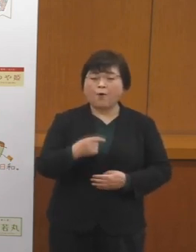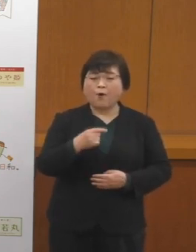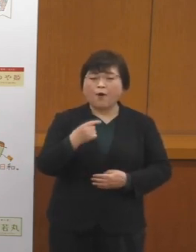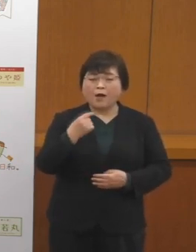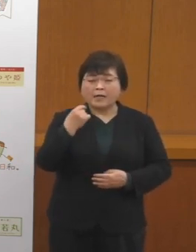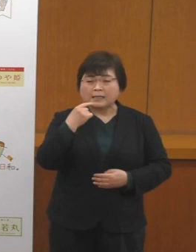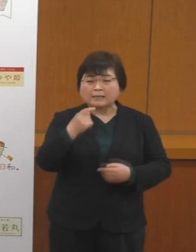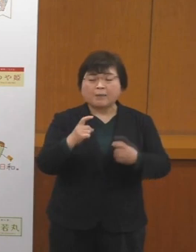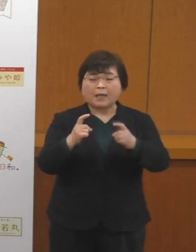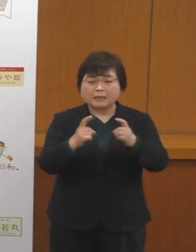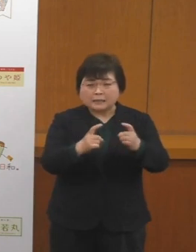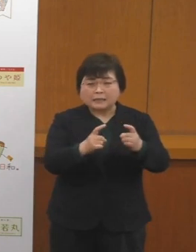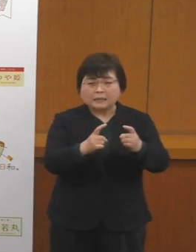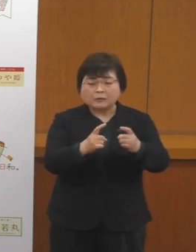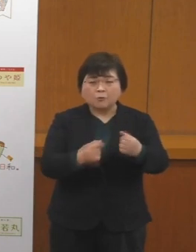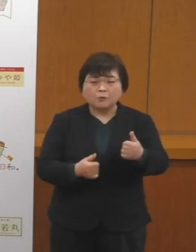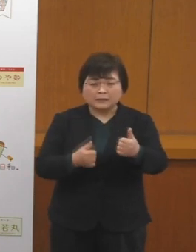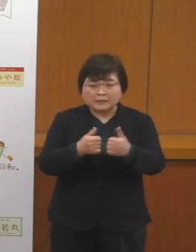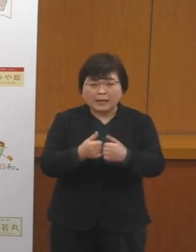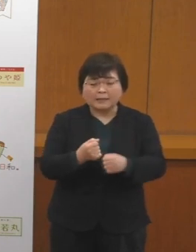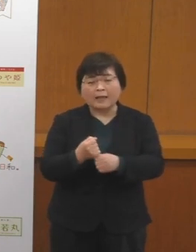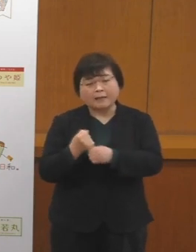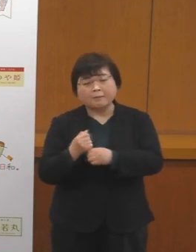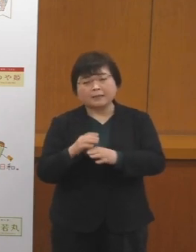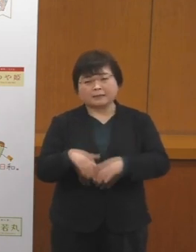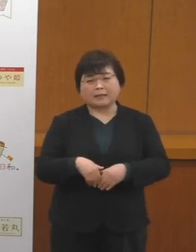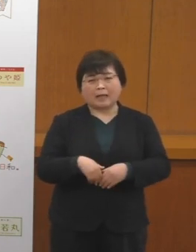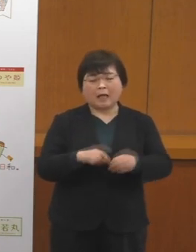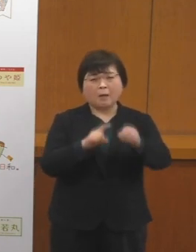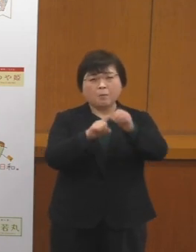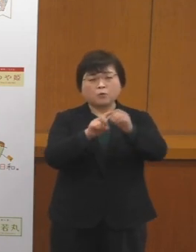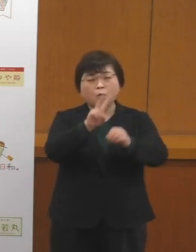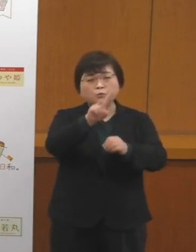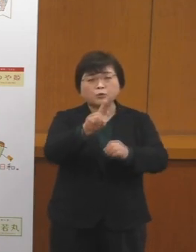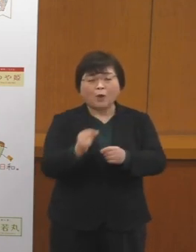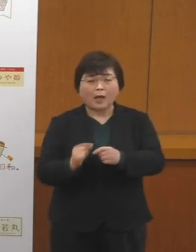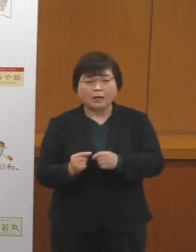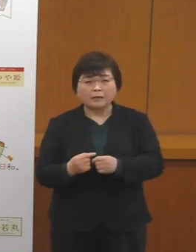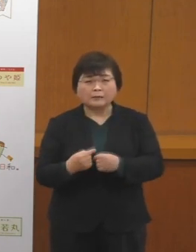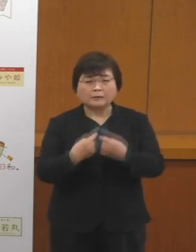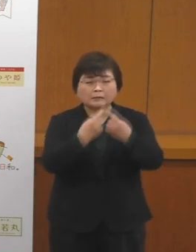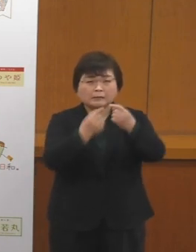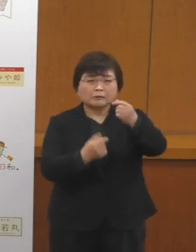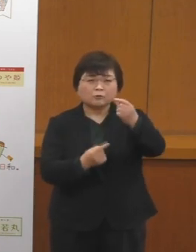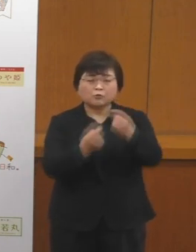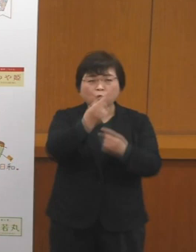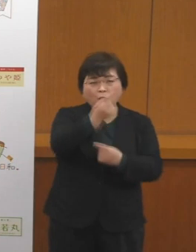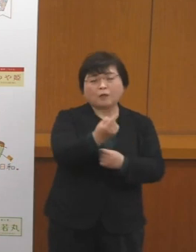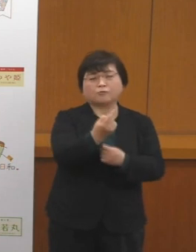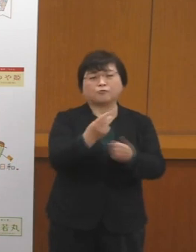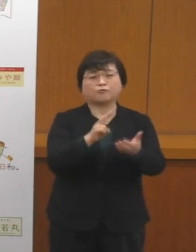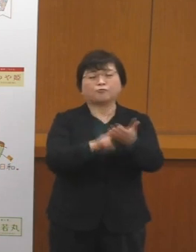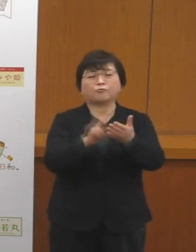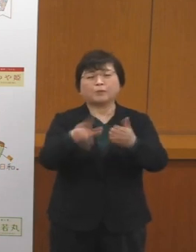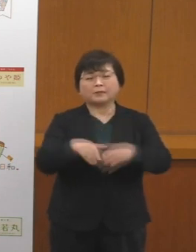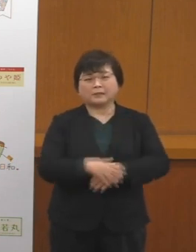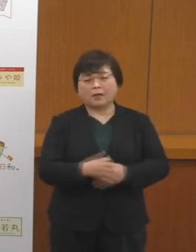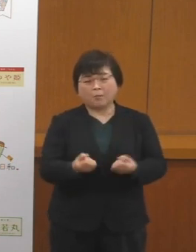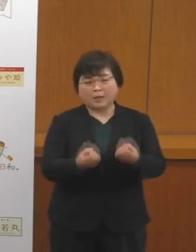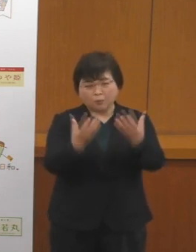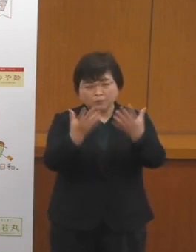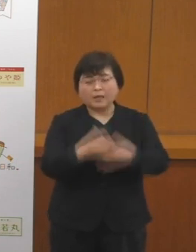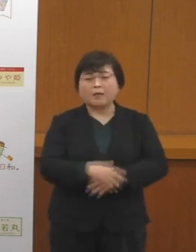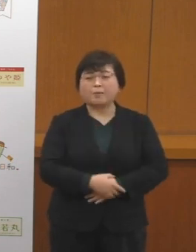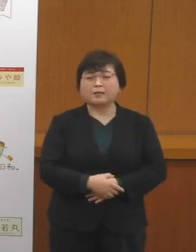戦で勝利しました目標としていたV1昇格を決めたところであります誠におめでとうござい